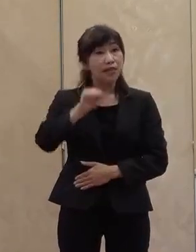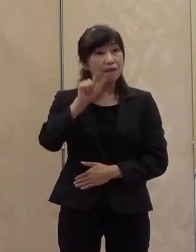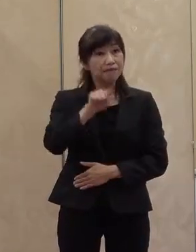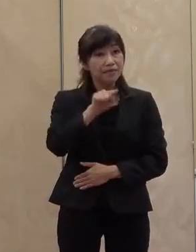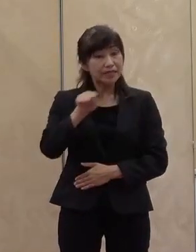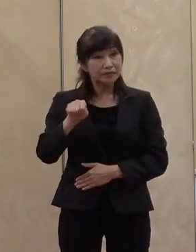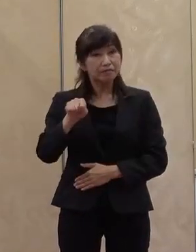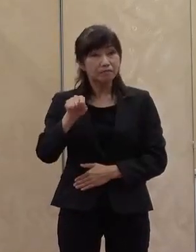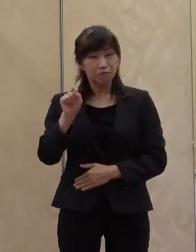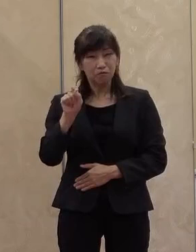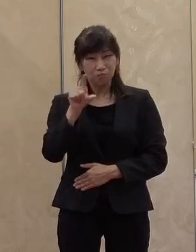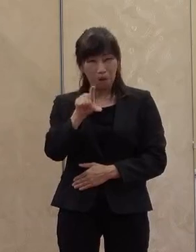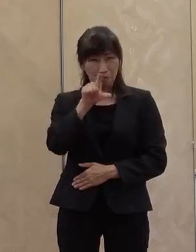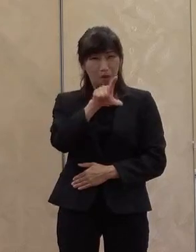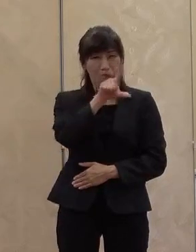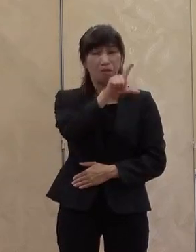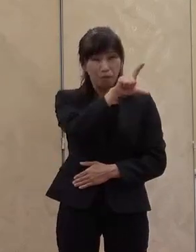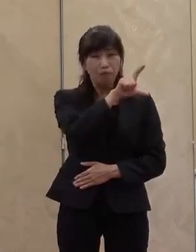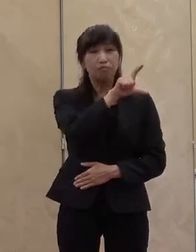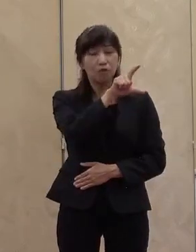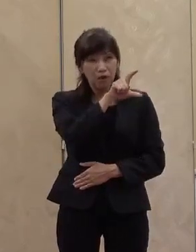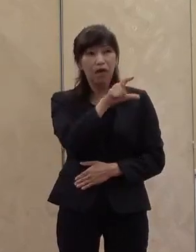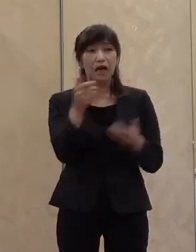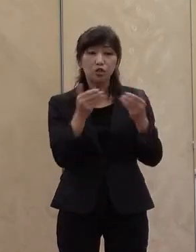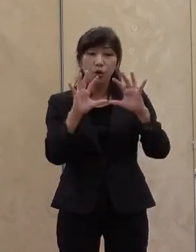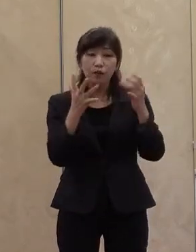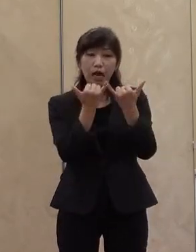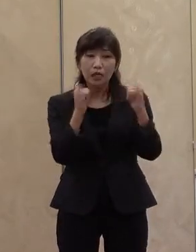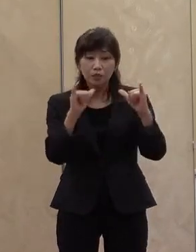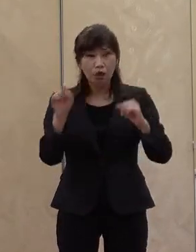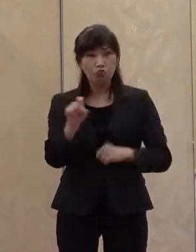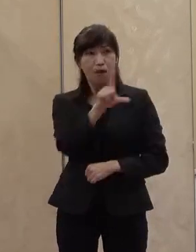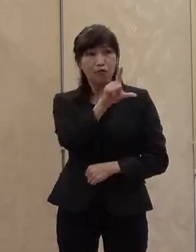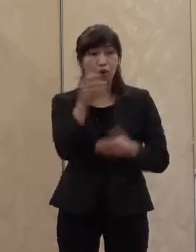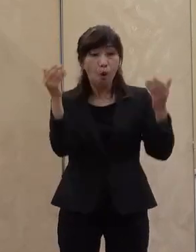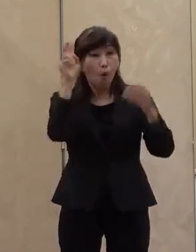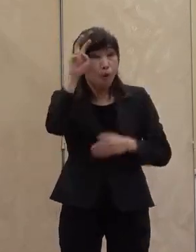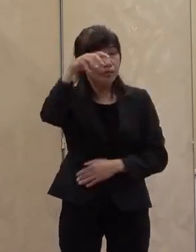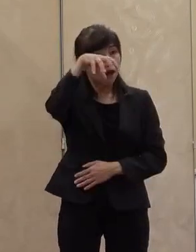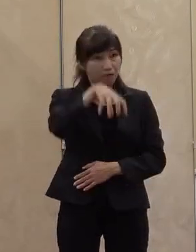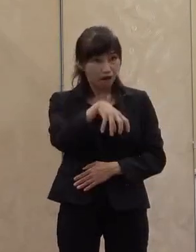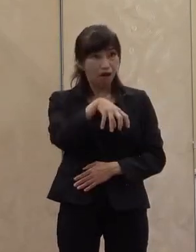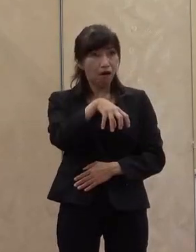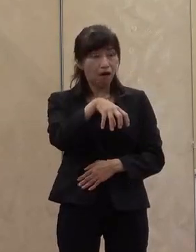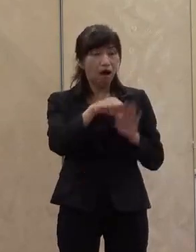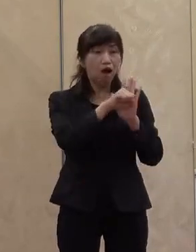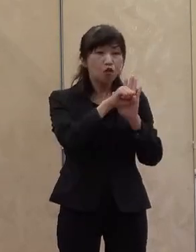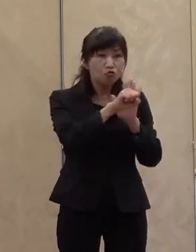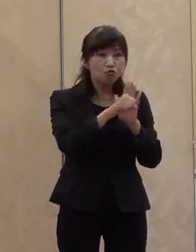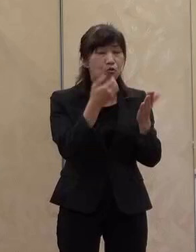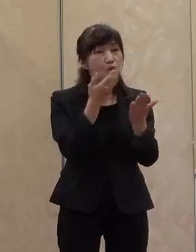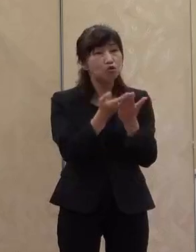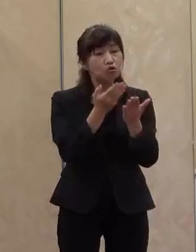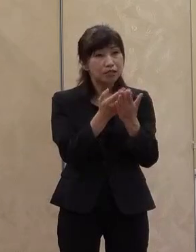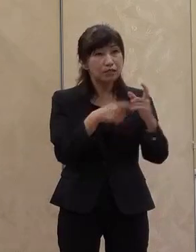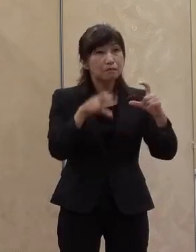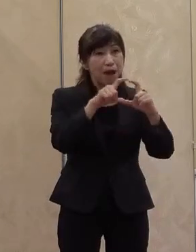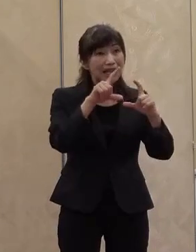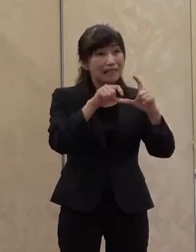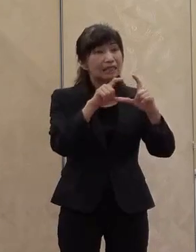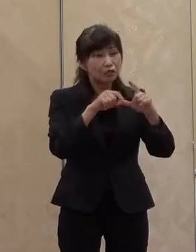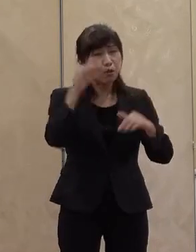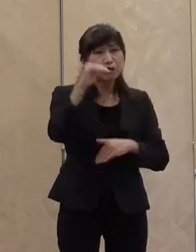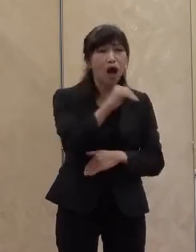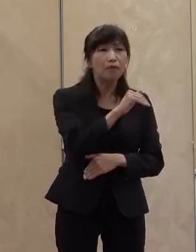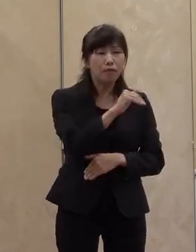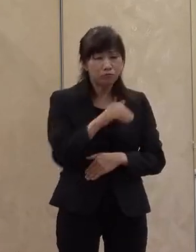失業者が増えてくるんじゃないかと、大阪の中でという想定をしています。有効求人倍率も下がっています。失業率も徐々に上がっていると、全